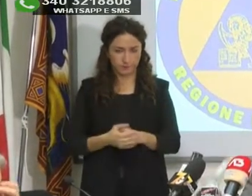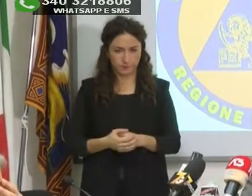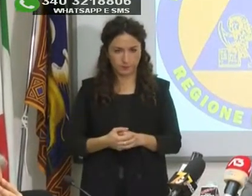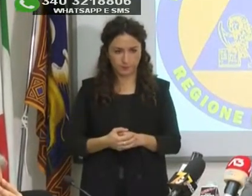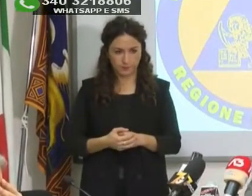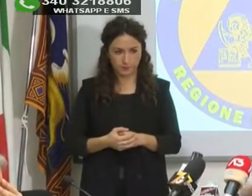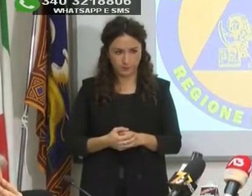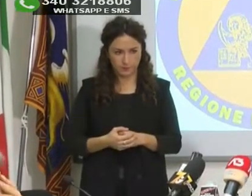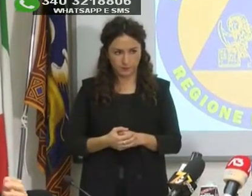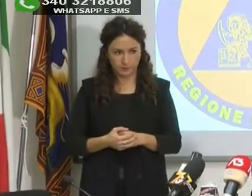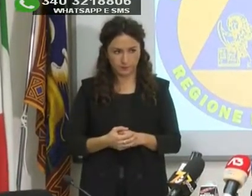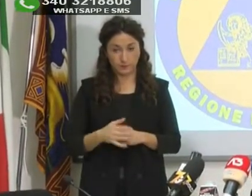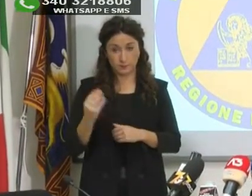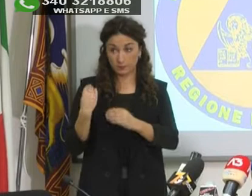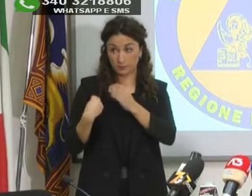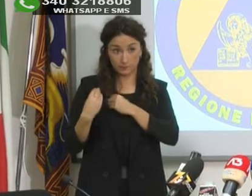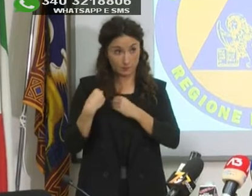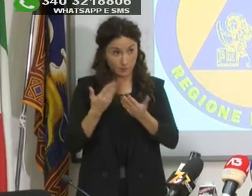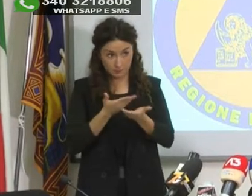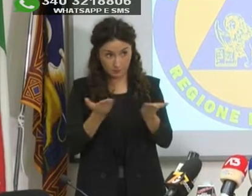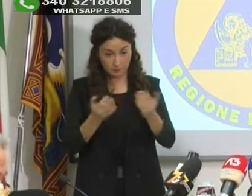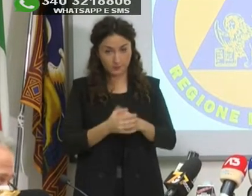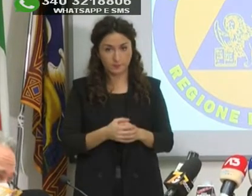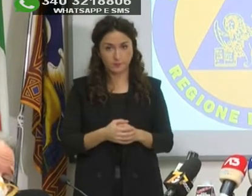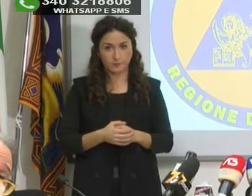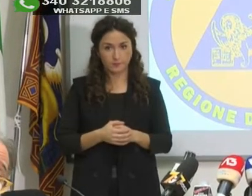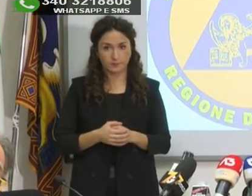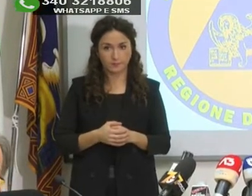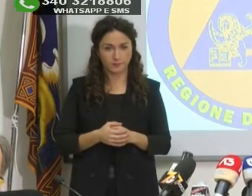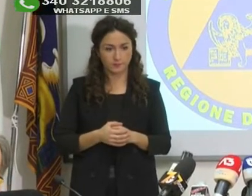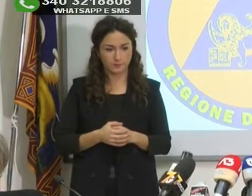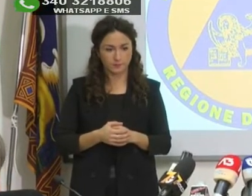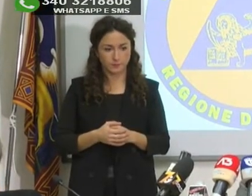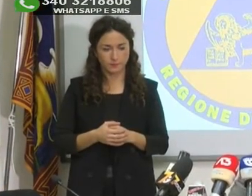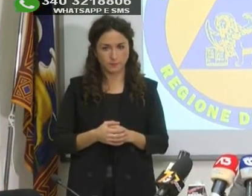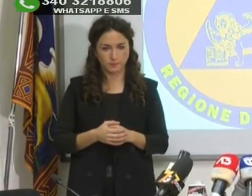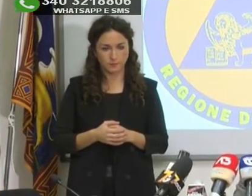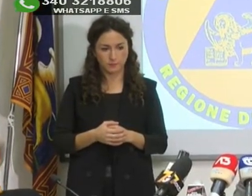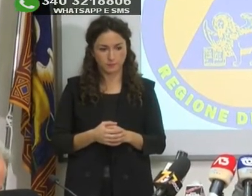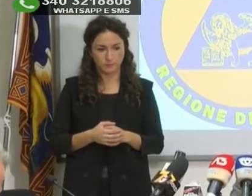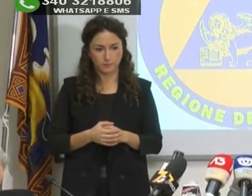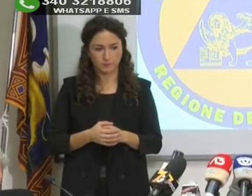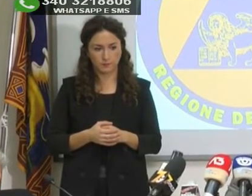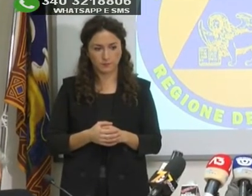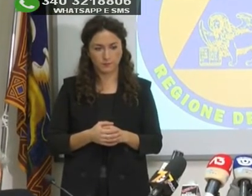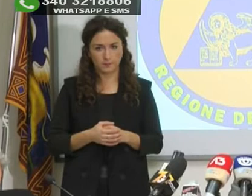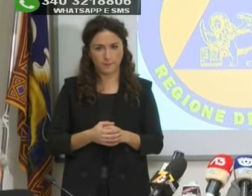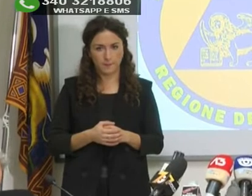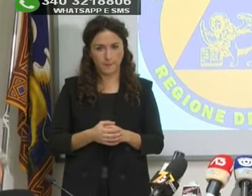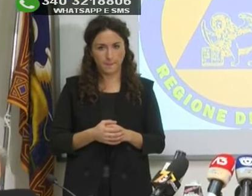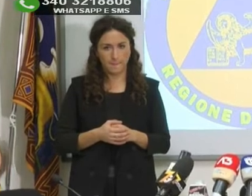Allora, se mi fanno le domande così... Ecco, rifacciamo le domande. Allora, Nicolussi aveva chiesto